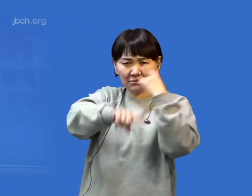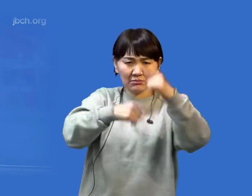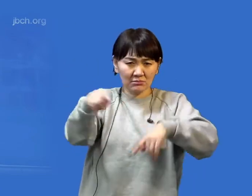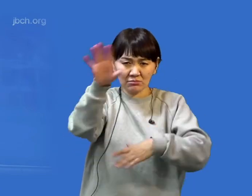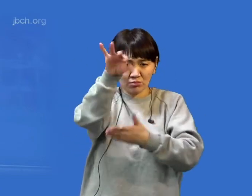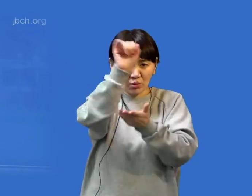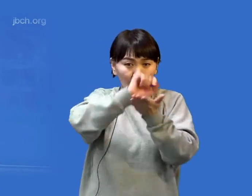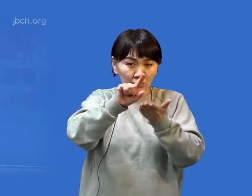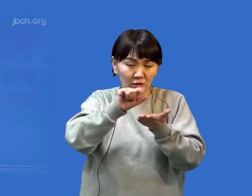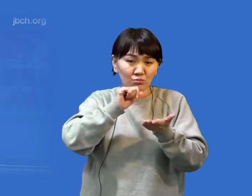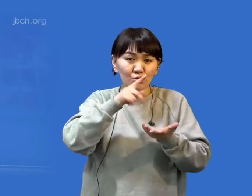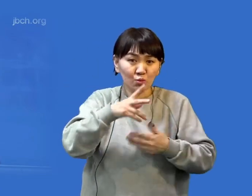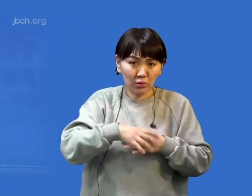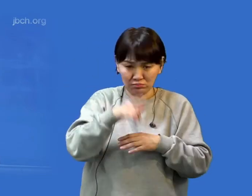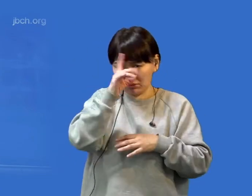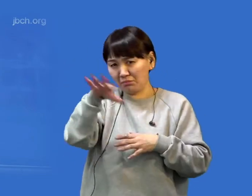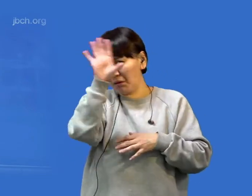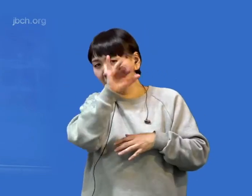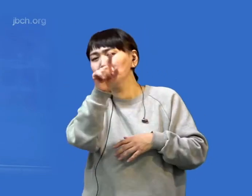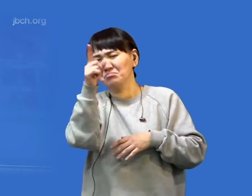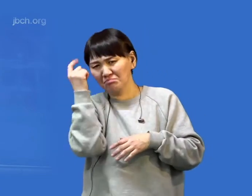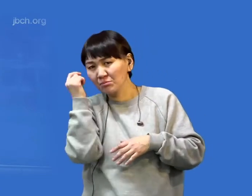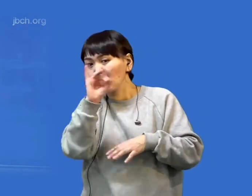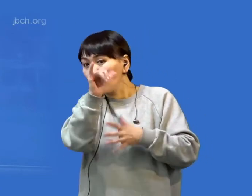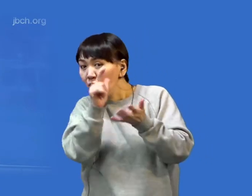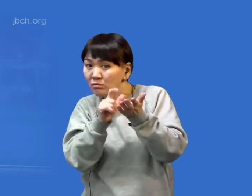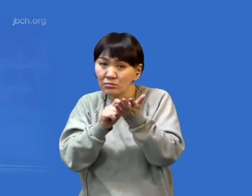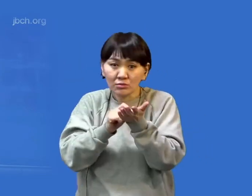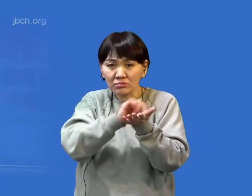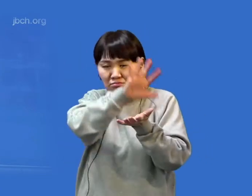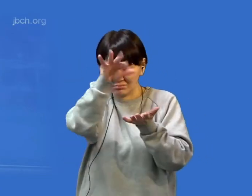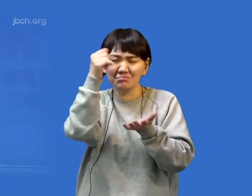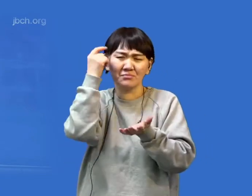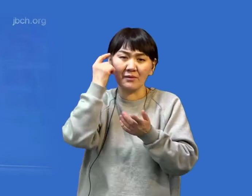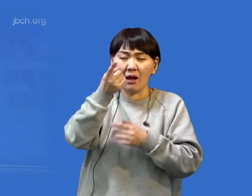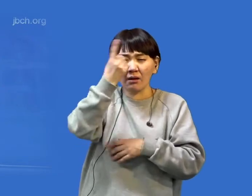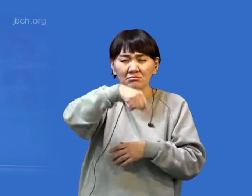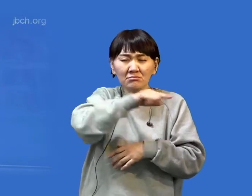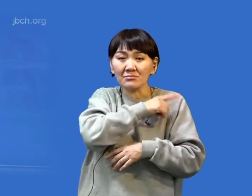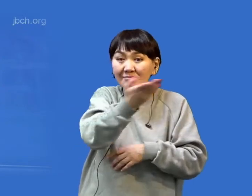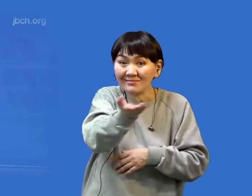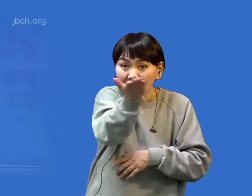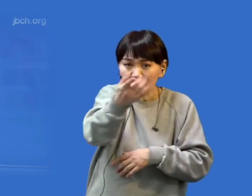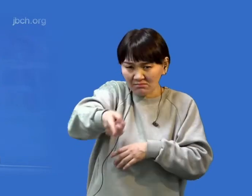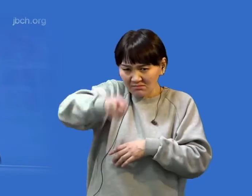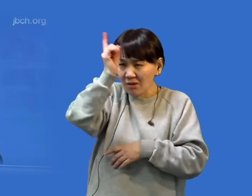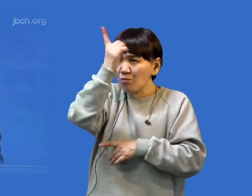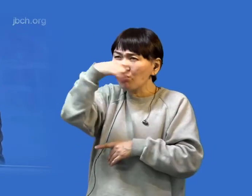Бурхан бүгдийг мэддэг юм аа. Та нар хийх ёстой зүйл гэвэл эглээд бурханы хаанчлал зөвхөн байдлыг хайх түн.